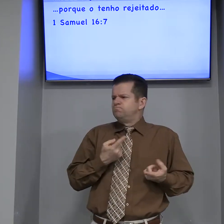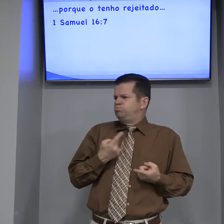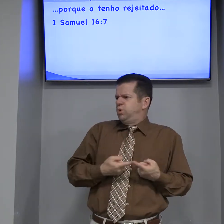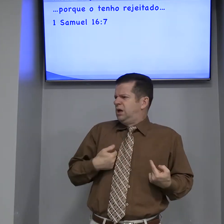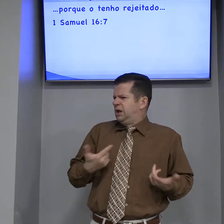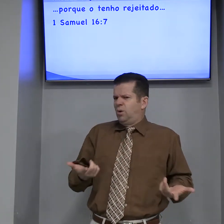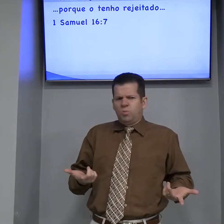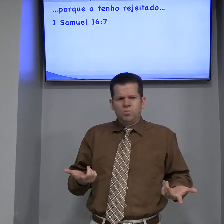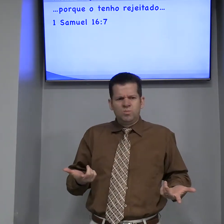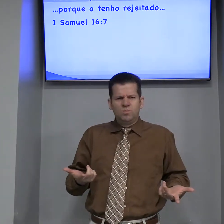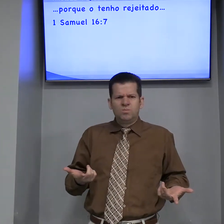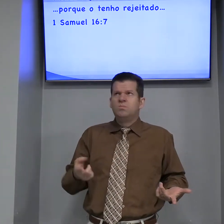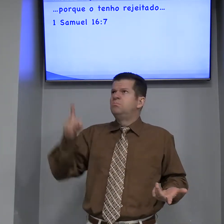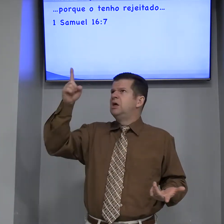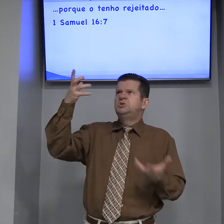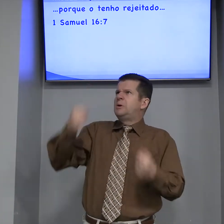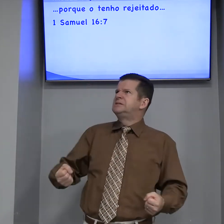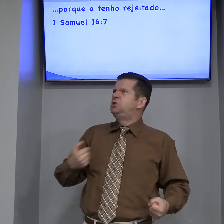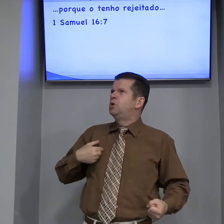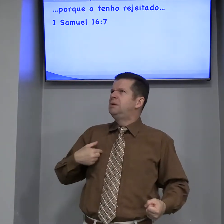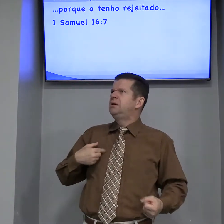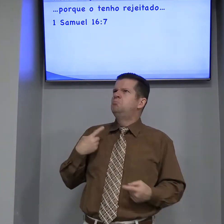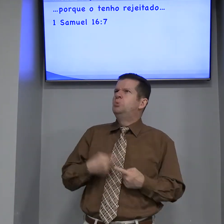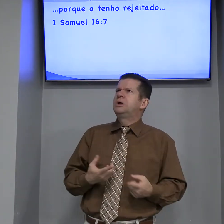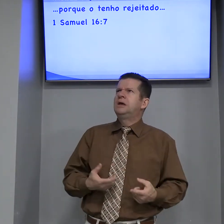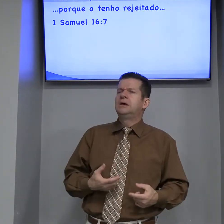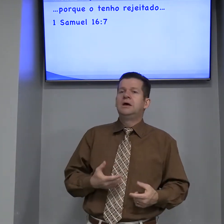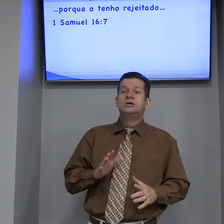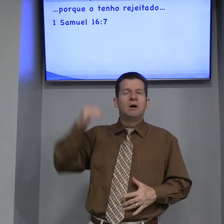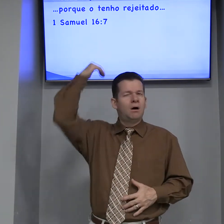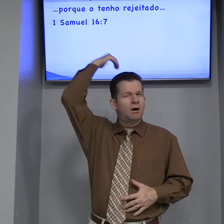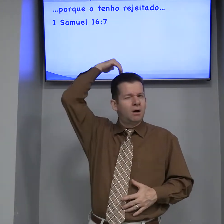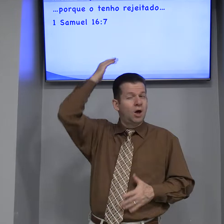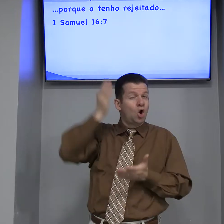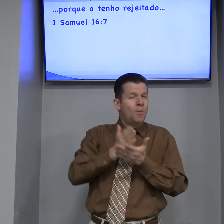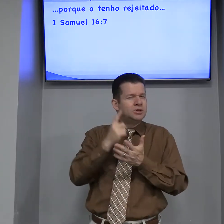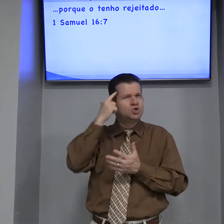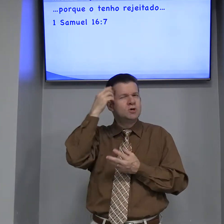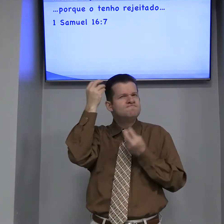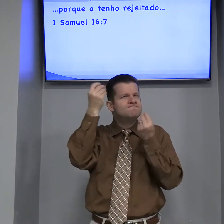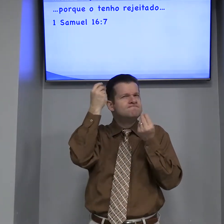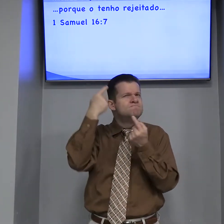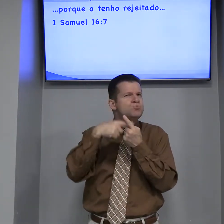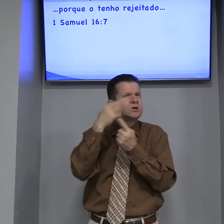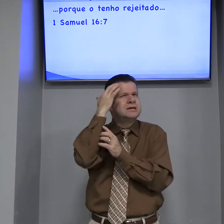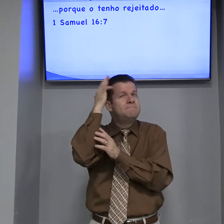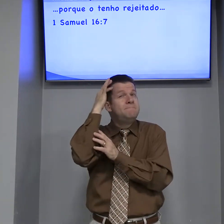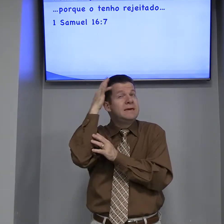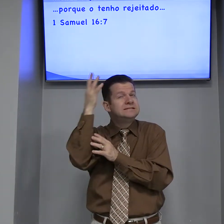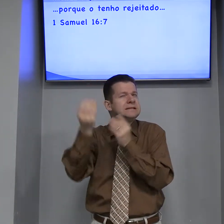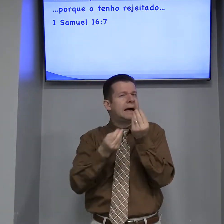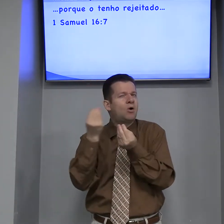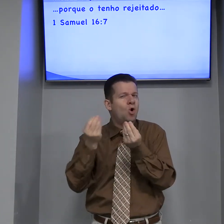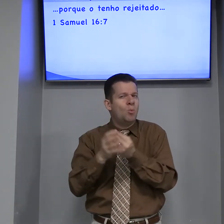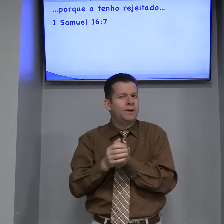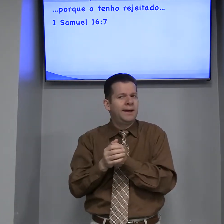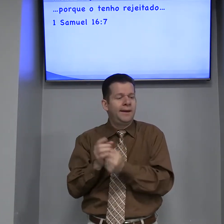Por que não? Deus não aceitou a mim? Por quê? Já, ó, começou. Por quê? Pensar como, né?